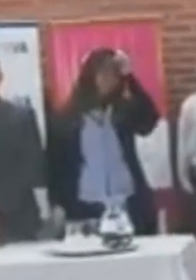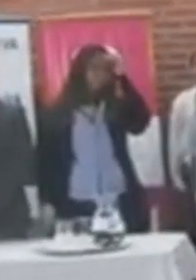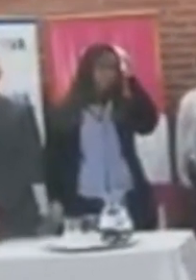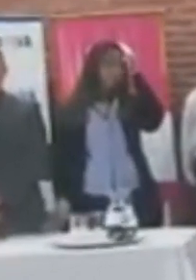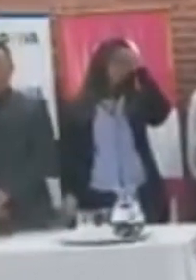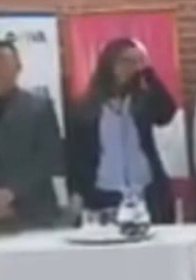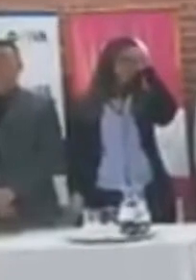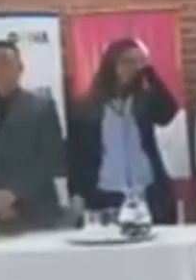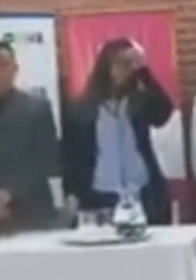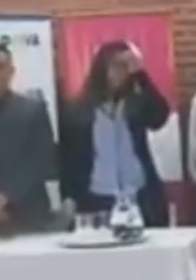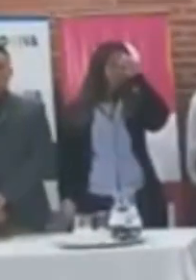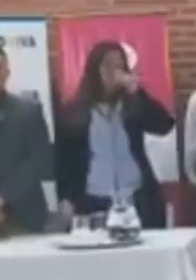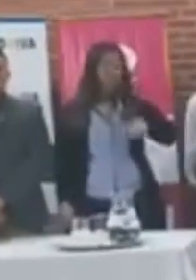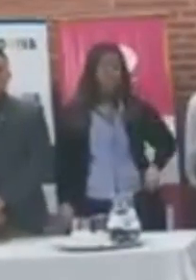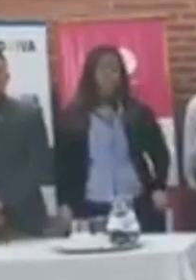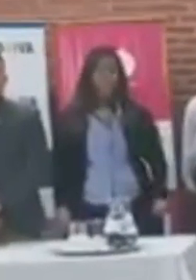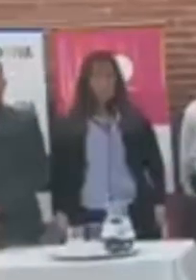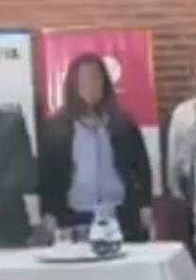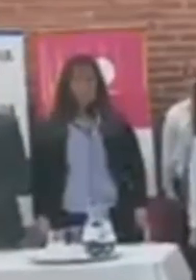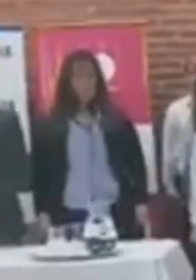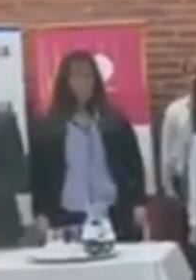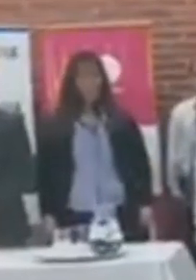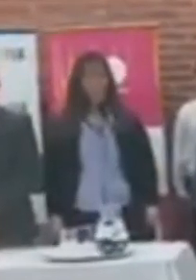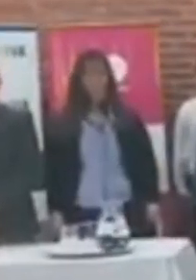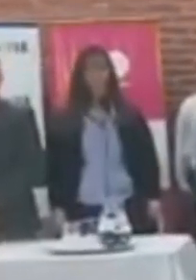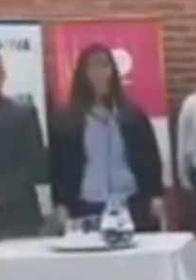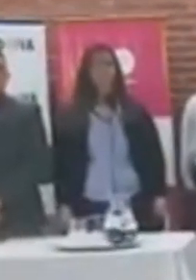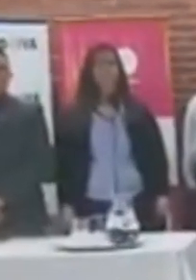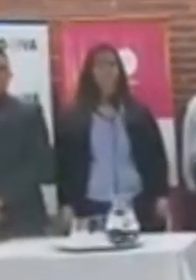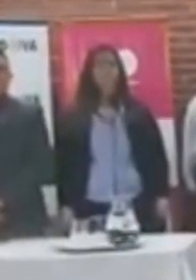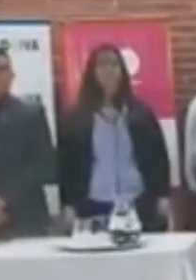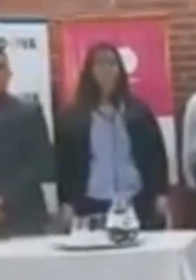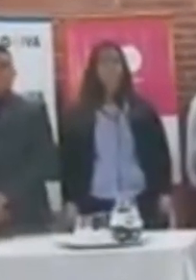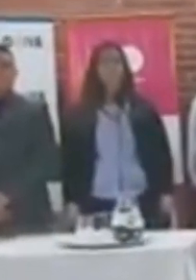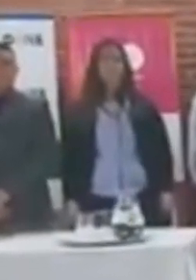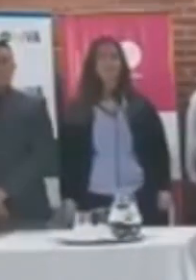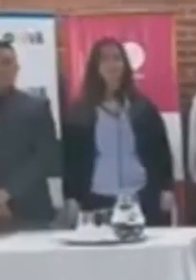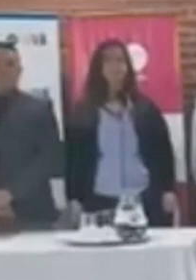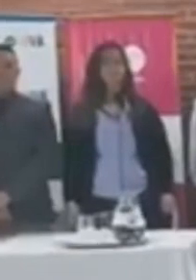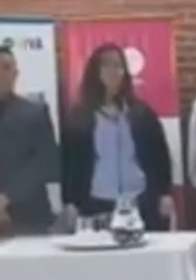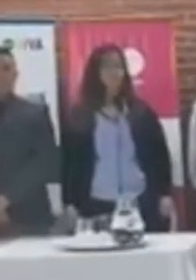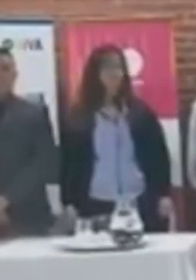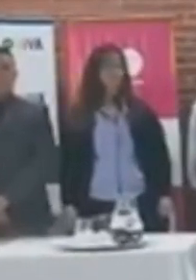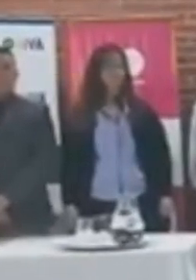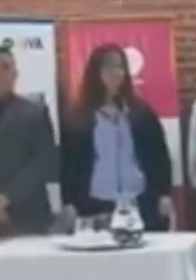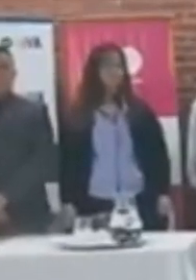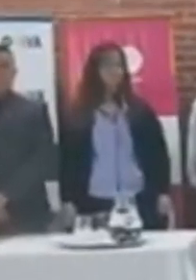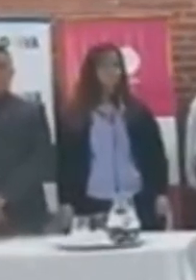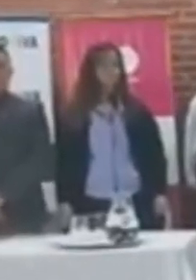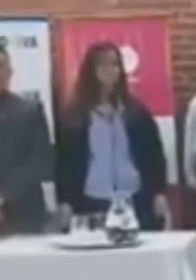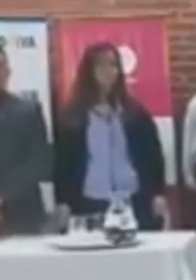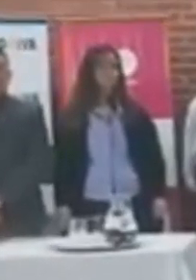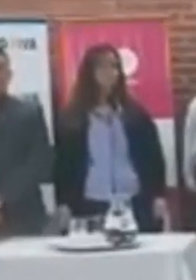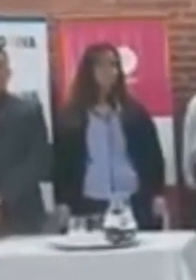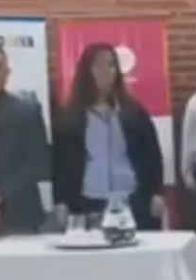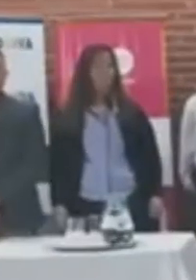sociedad como cualquiera, y tienen sus obligaciones, tienen sus derechos y por supuesto esas oportunidades,